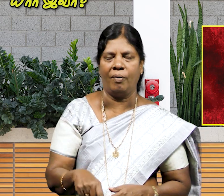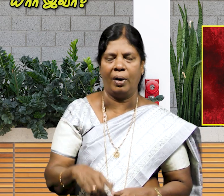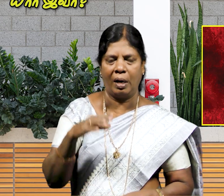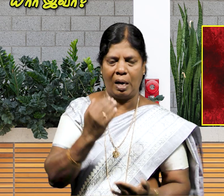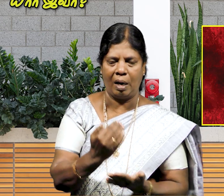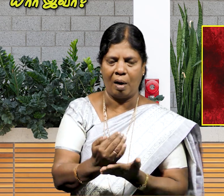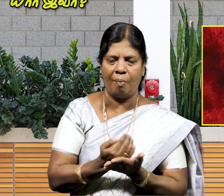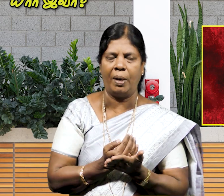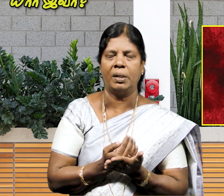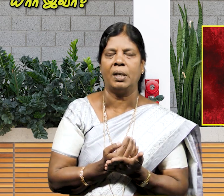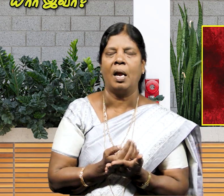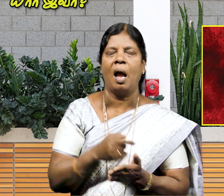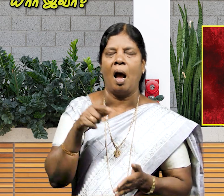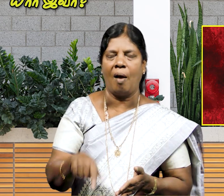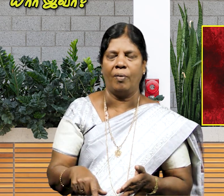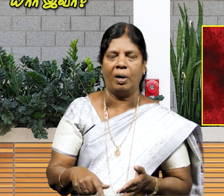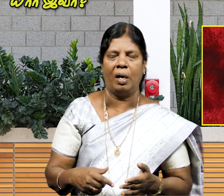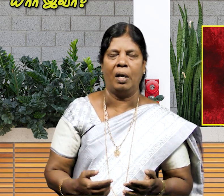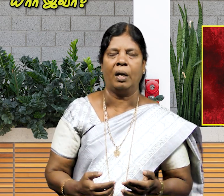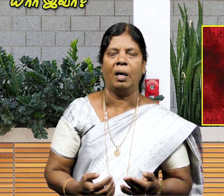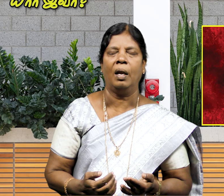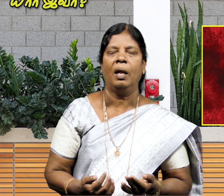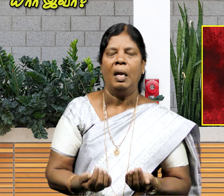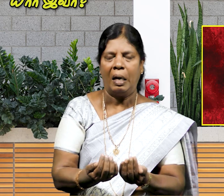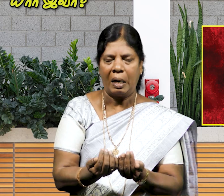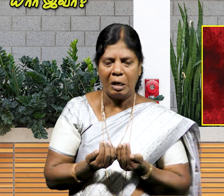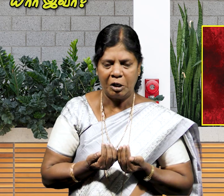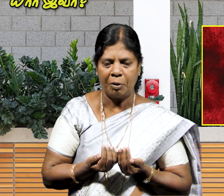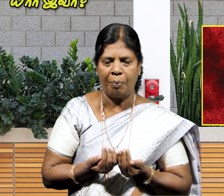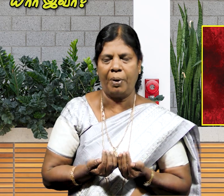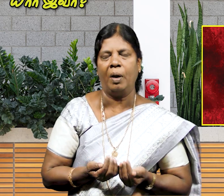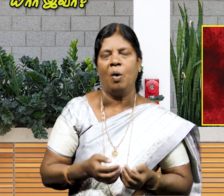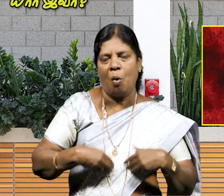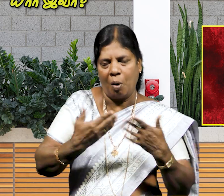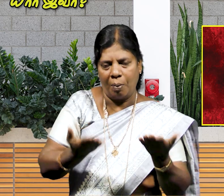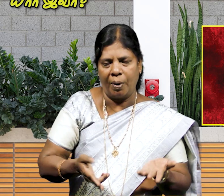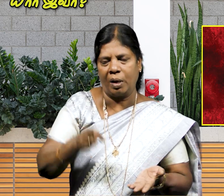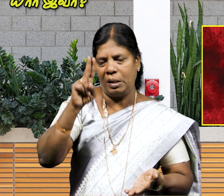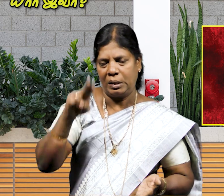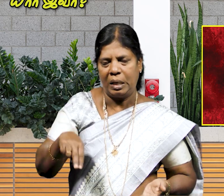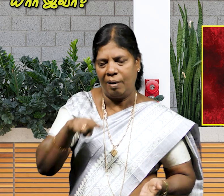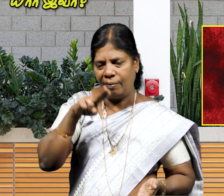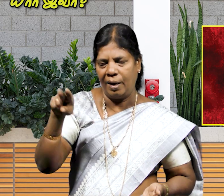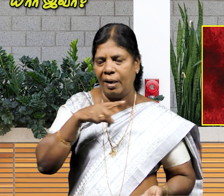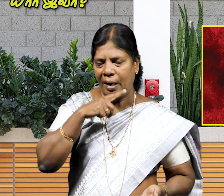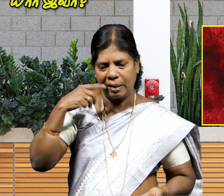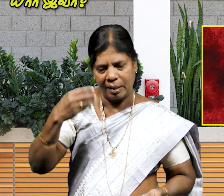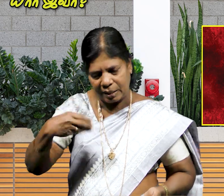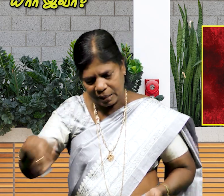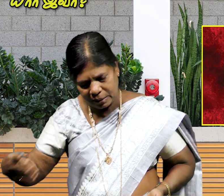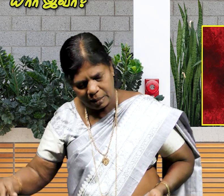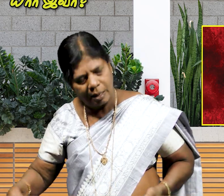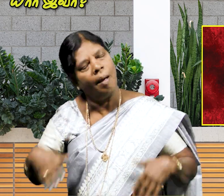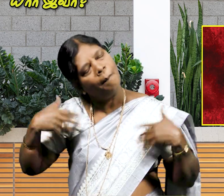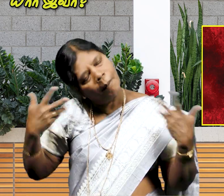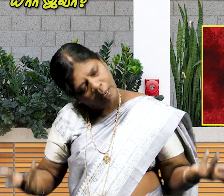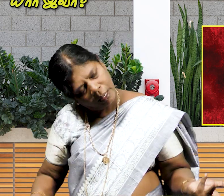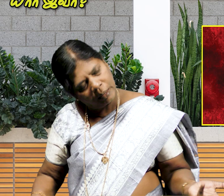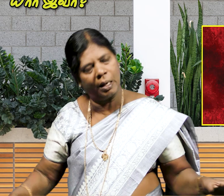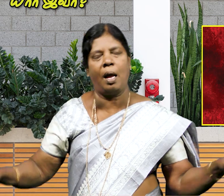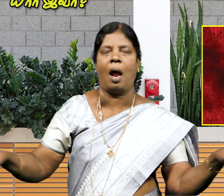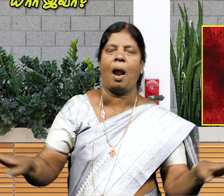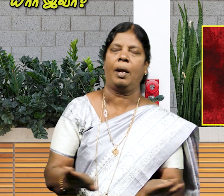அவர்களை காப்பாற்றி அவர்களுக்கு மீட்பை கொடுப்பதற்காக சிலுவையிலே இரத்தத்தை சிந்தி